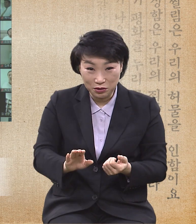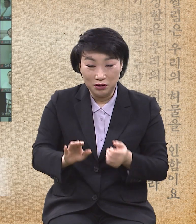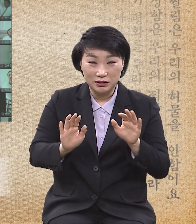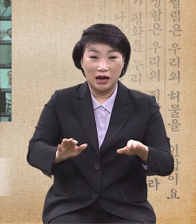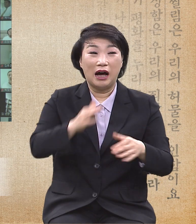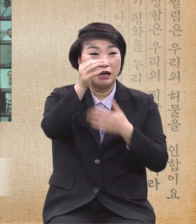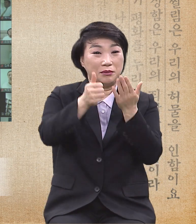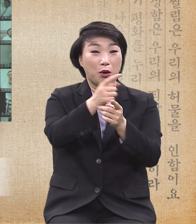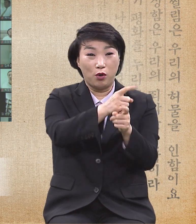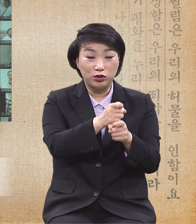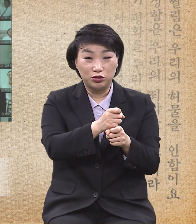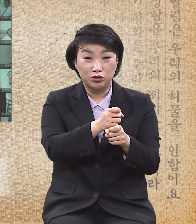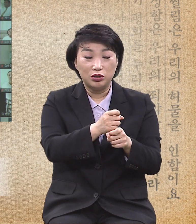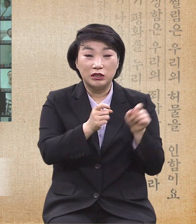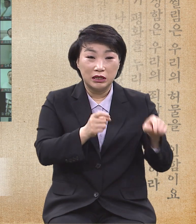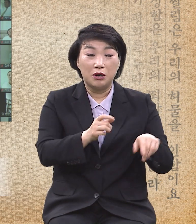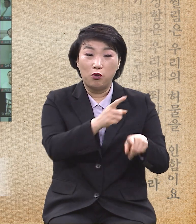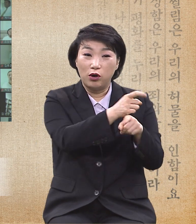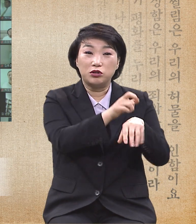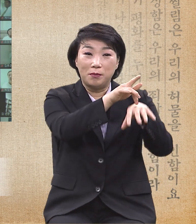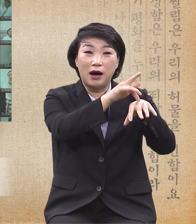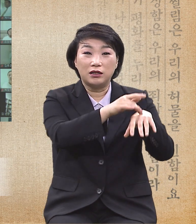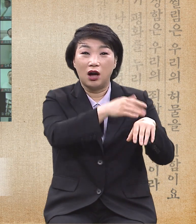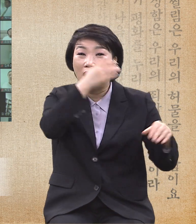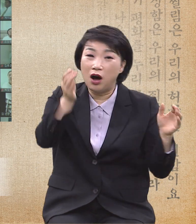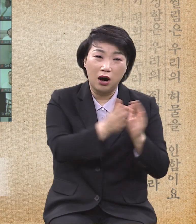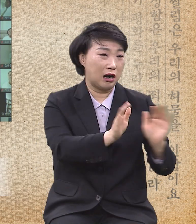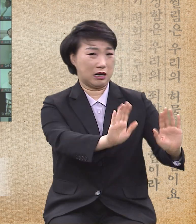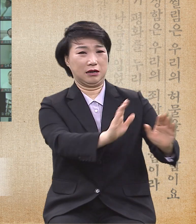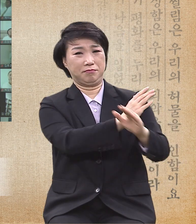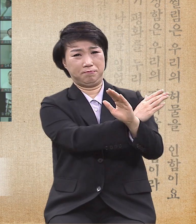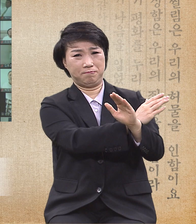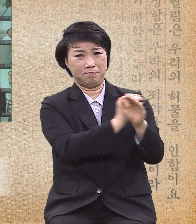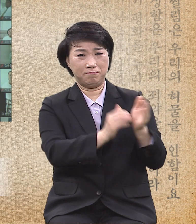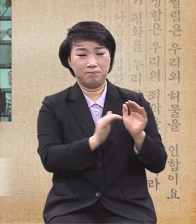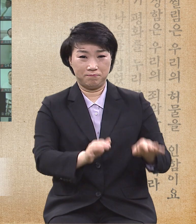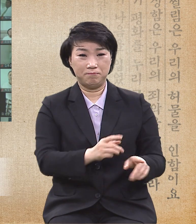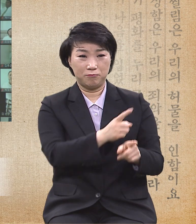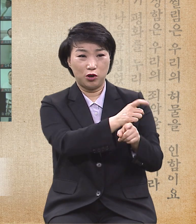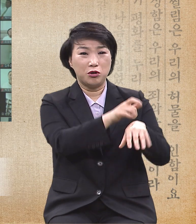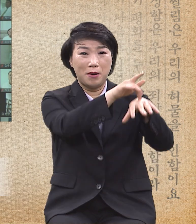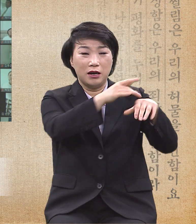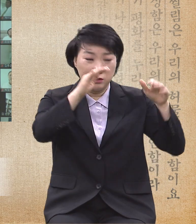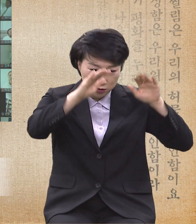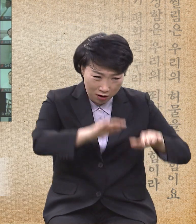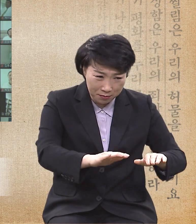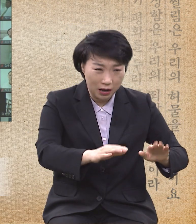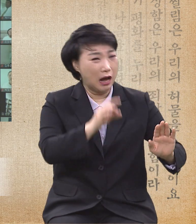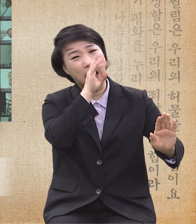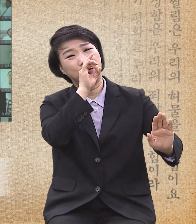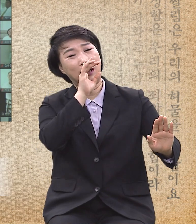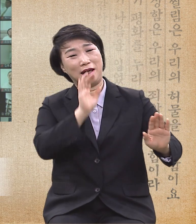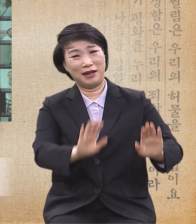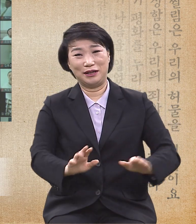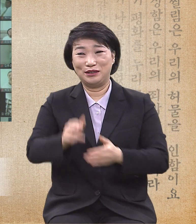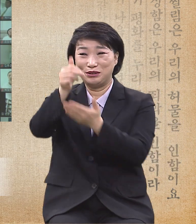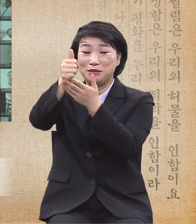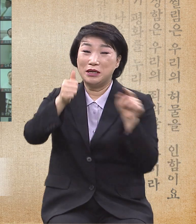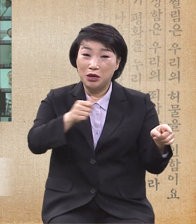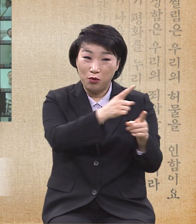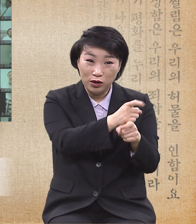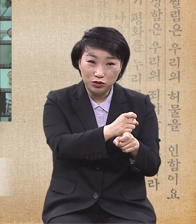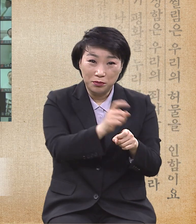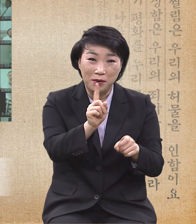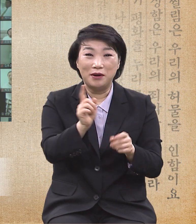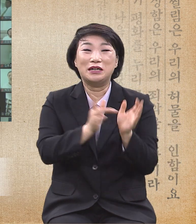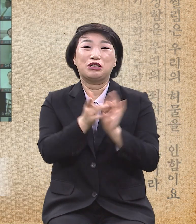원수요, 하나님의 원수인 마귀 편에 설 수 없으며 마귀를 경배할 수 없습니다. 그래서 주님은 그 원수는